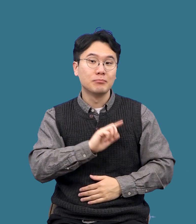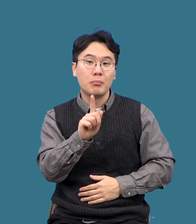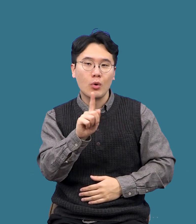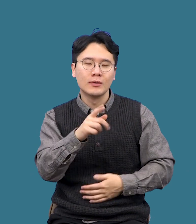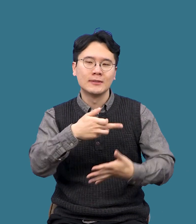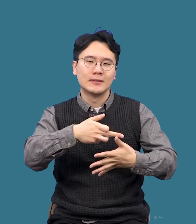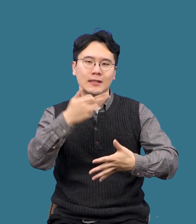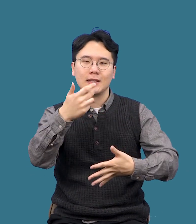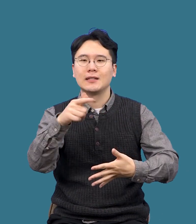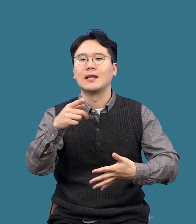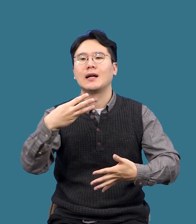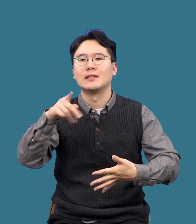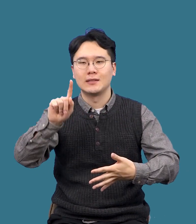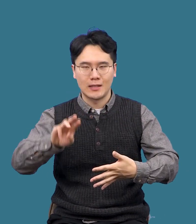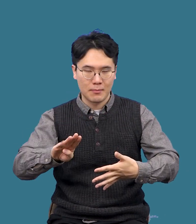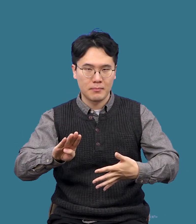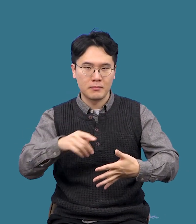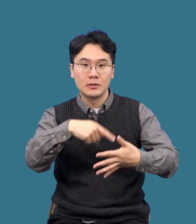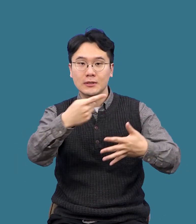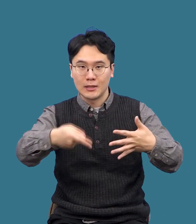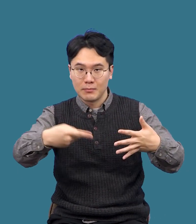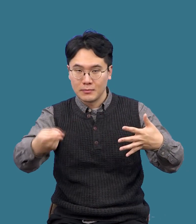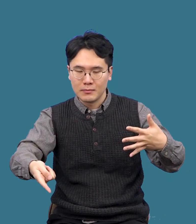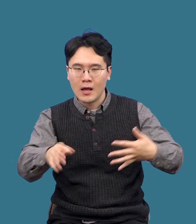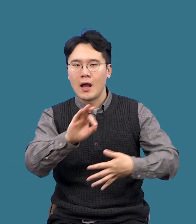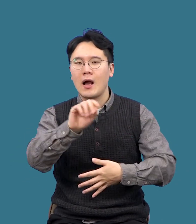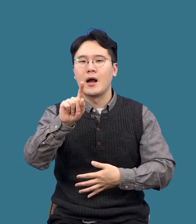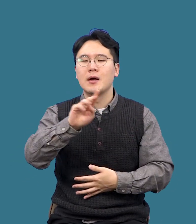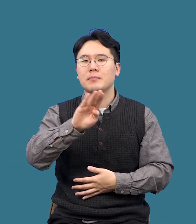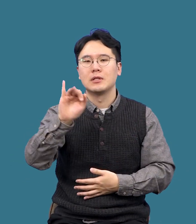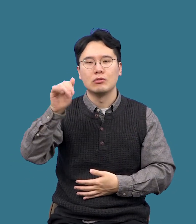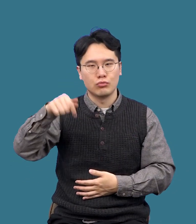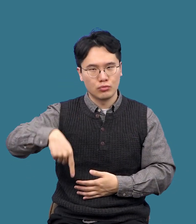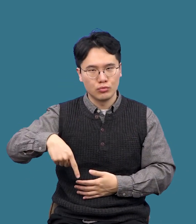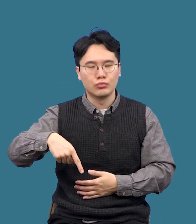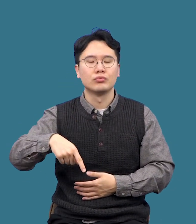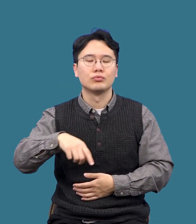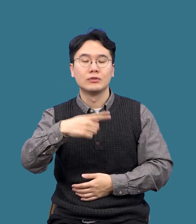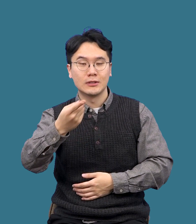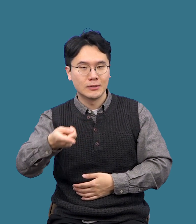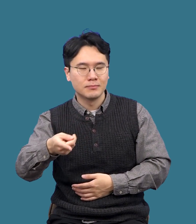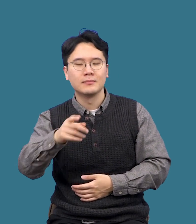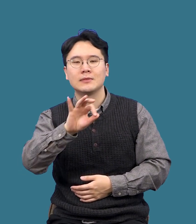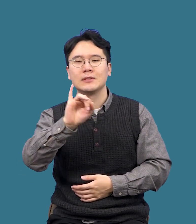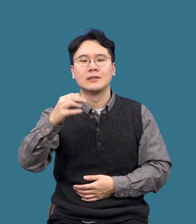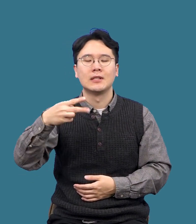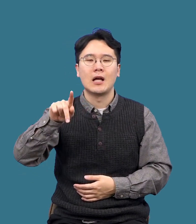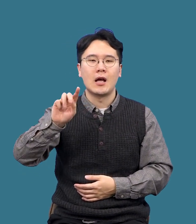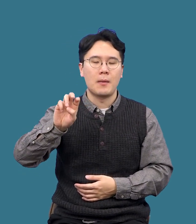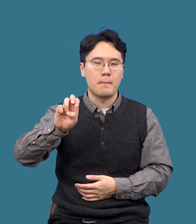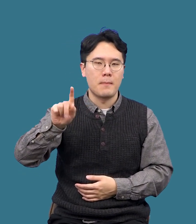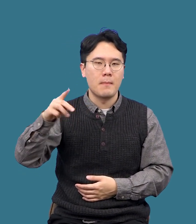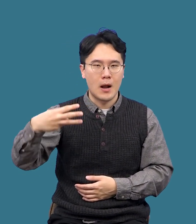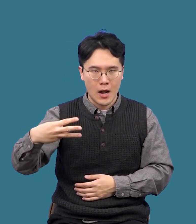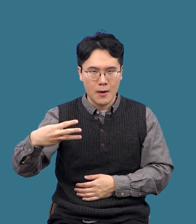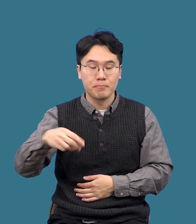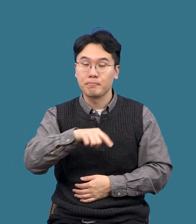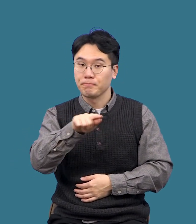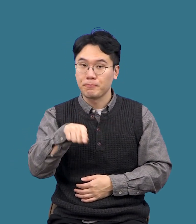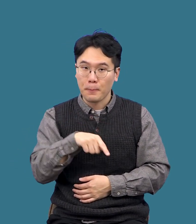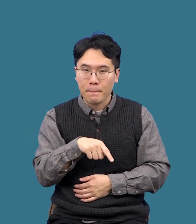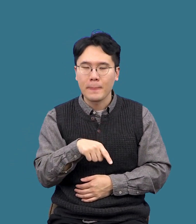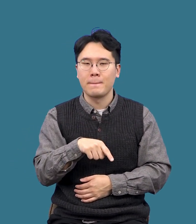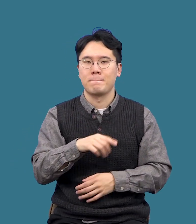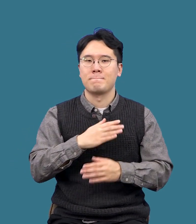장자는 나답이요 다음은 아비후와 엘르아살과 이다말이니 이는 아론의 아들들의